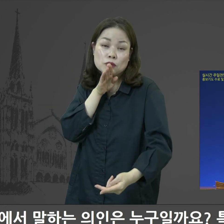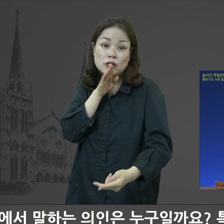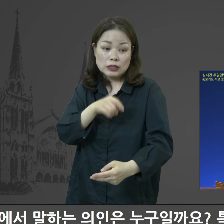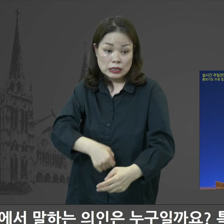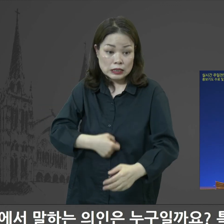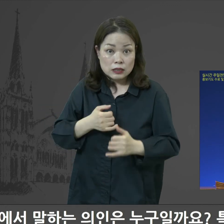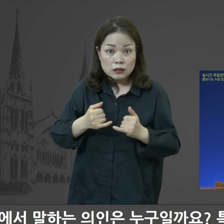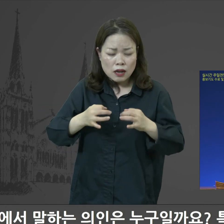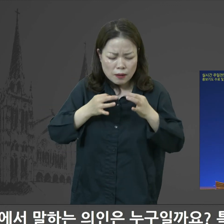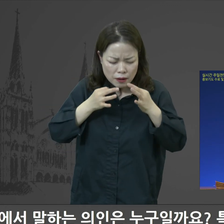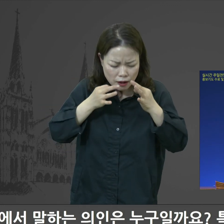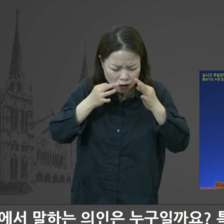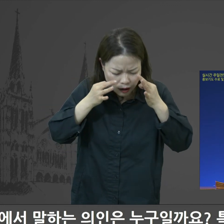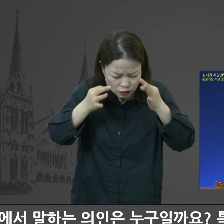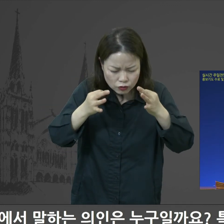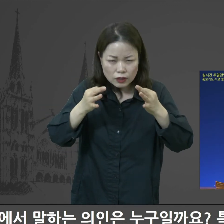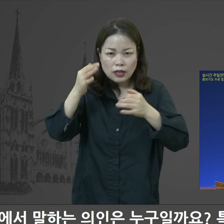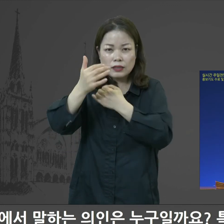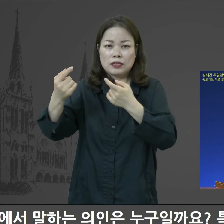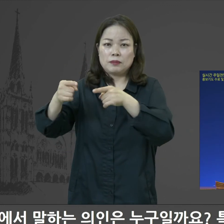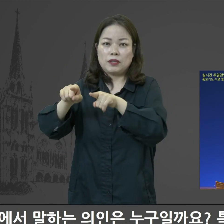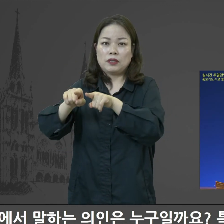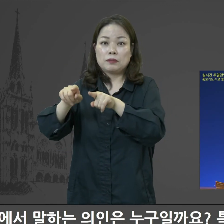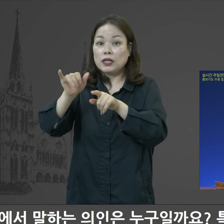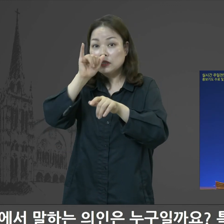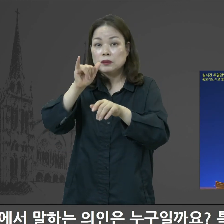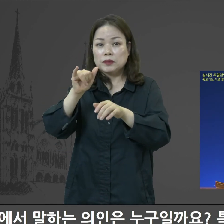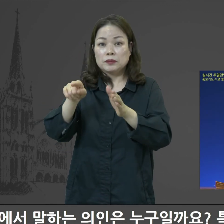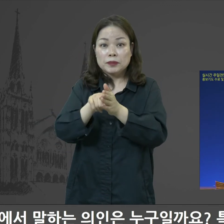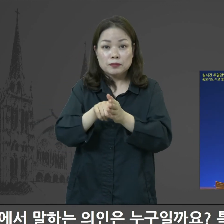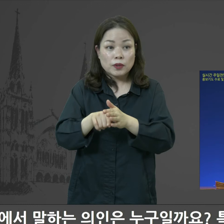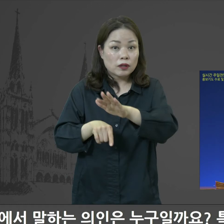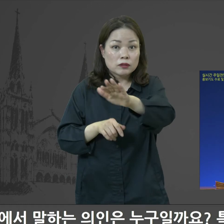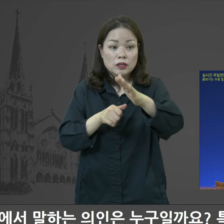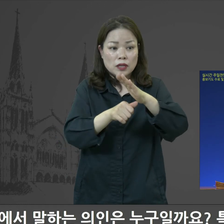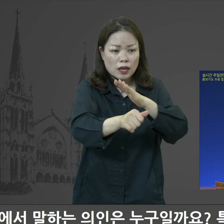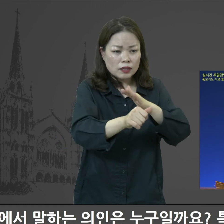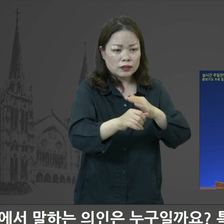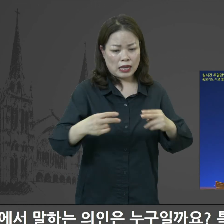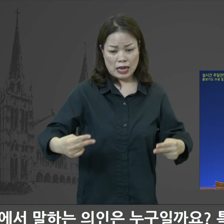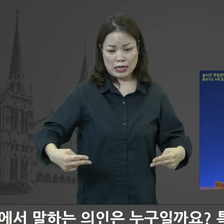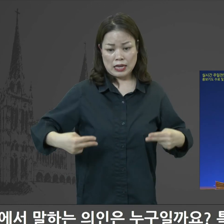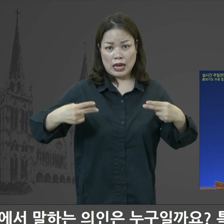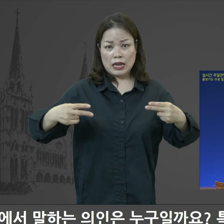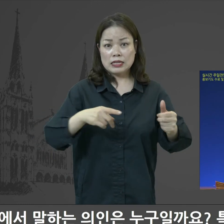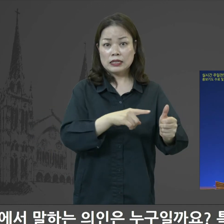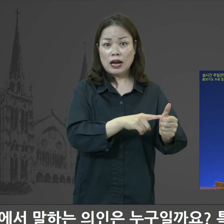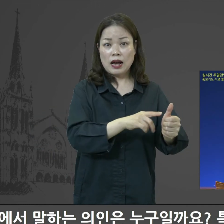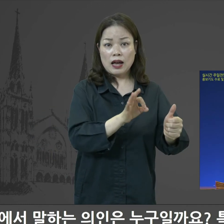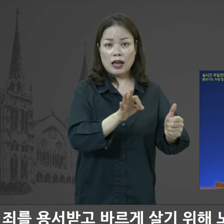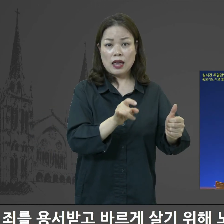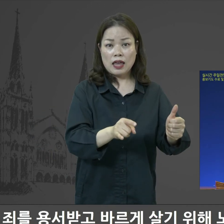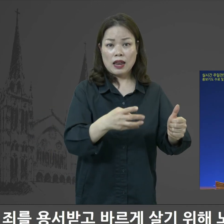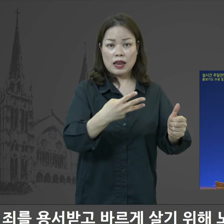의인의 간구에 역사하는 힘이 크다고요. 대표적인 예로 누가 소개됩니까? 엘리야가 소개되지 않습니까?